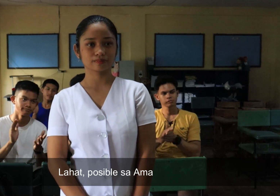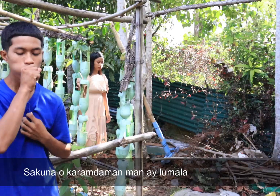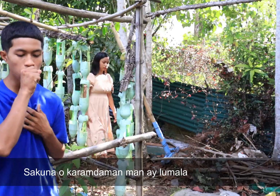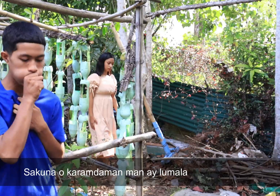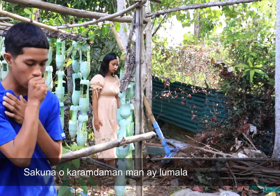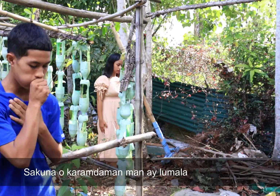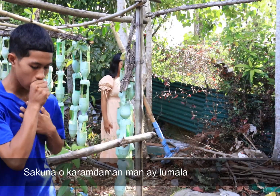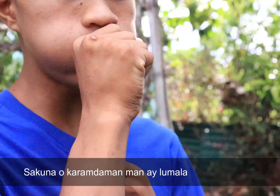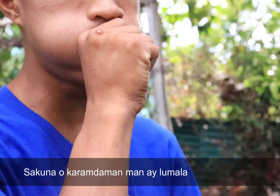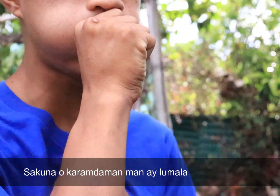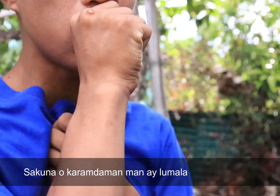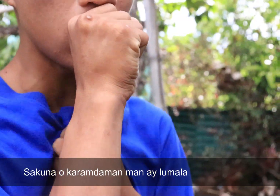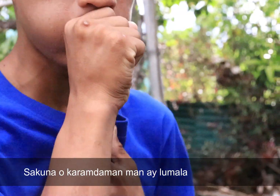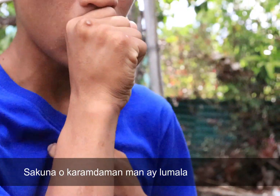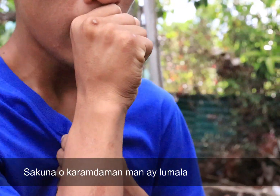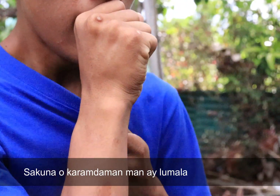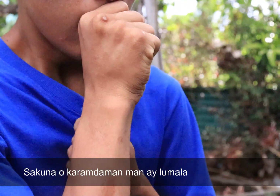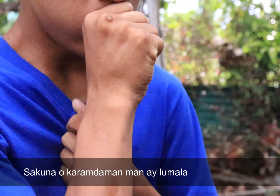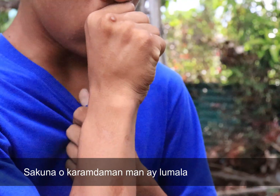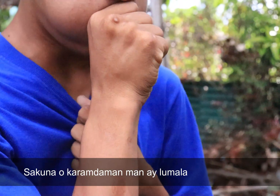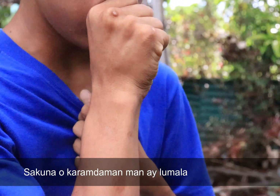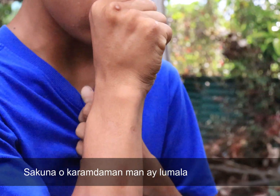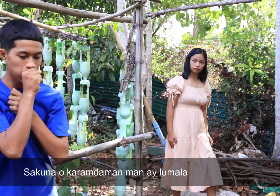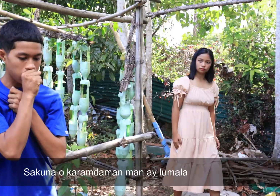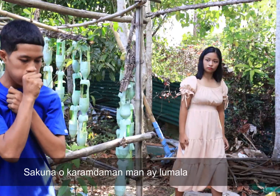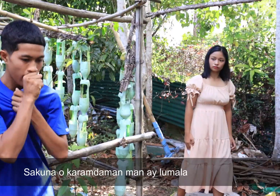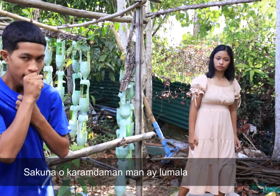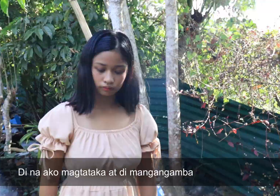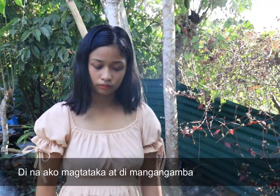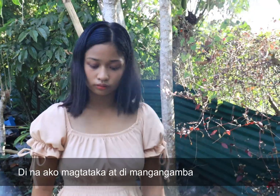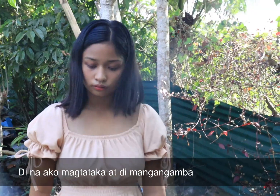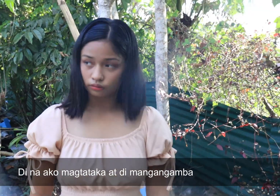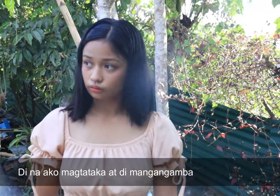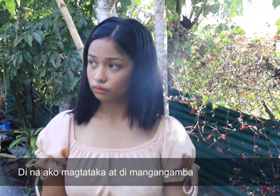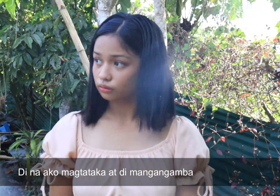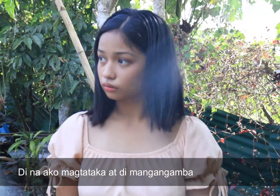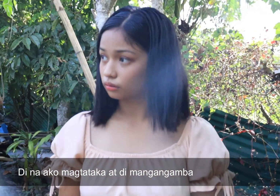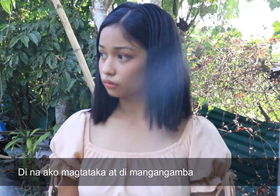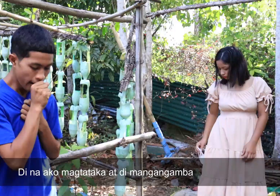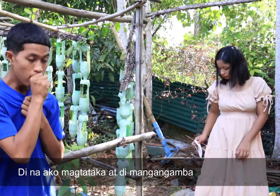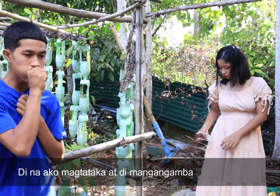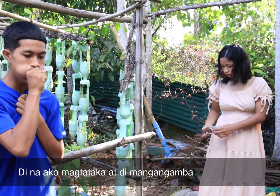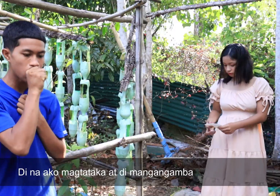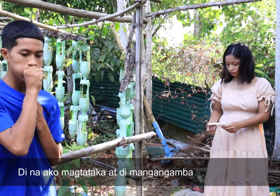Sa kuna o karamdaman man ay lumala, di na ako magtataka at